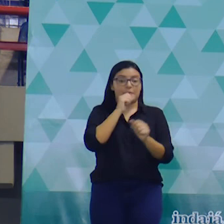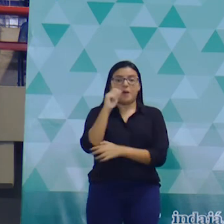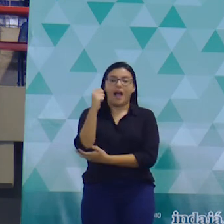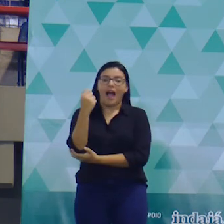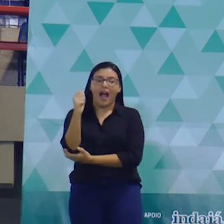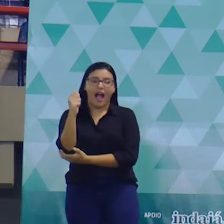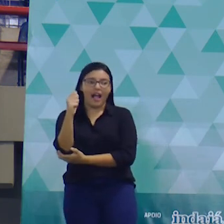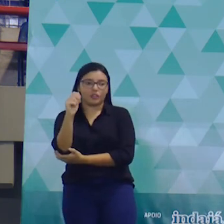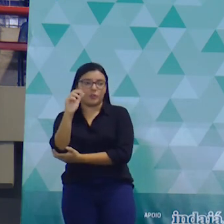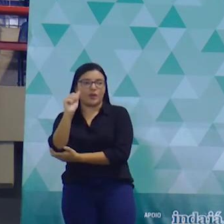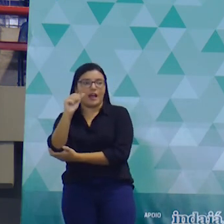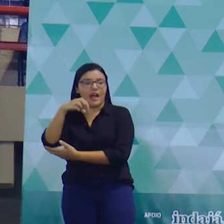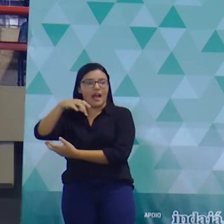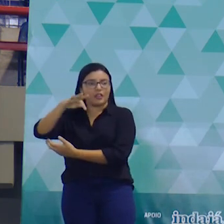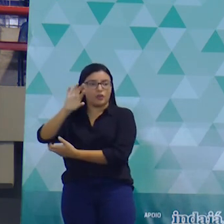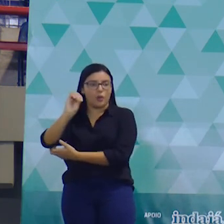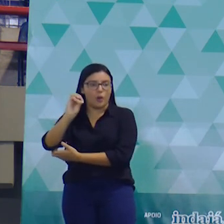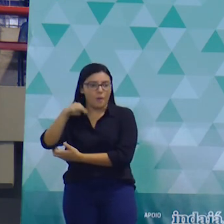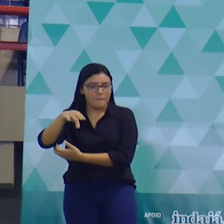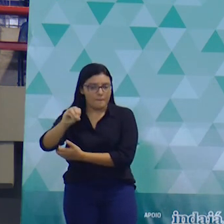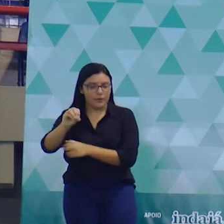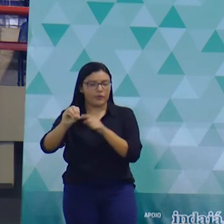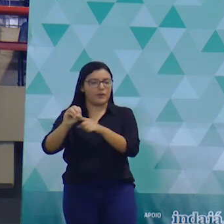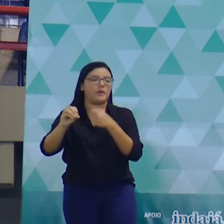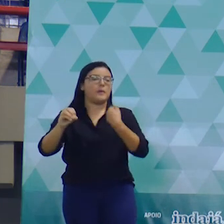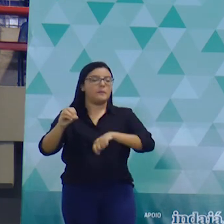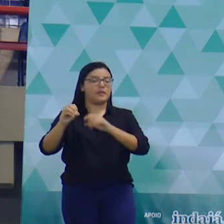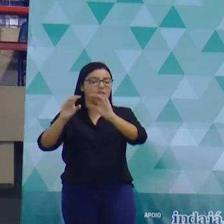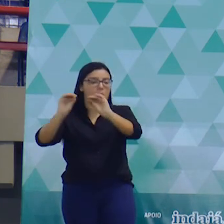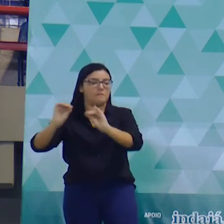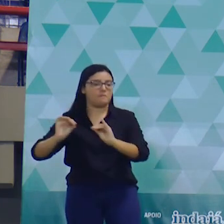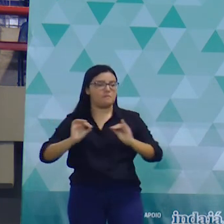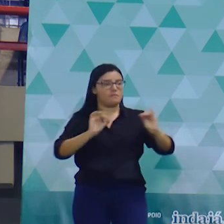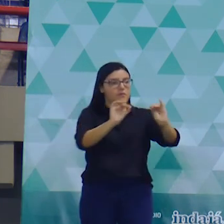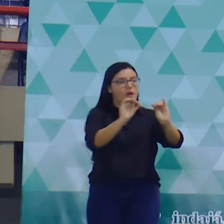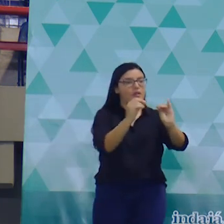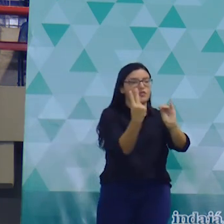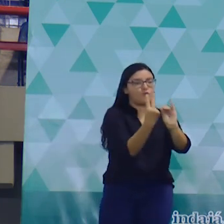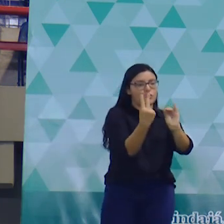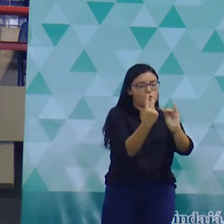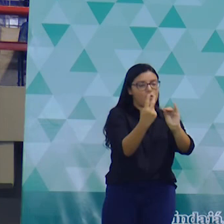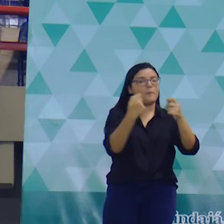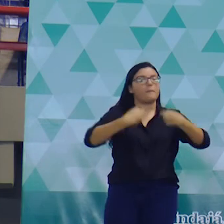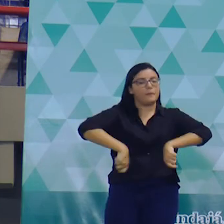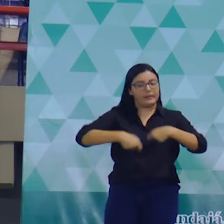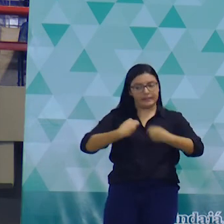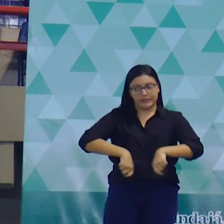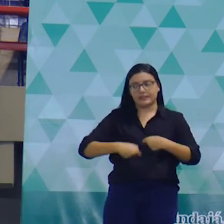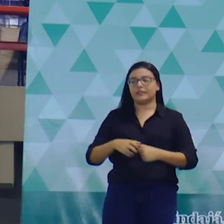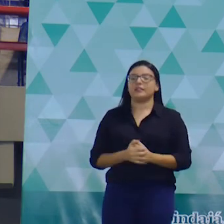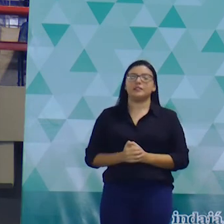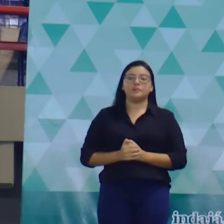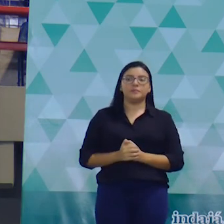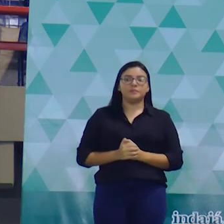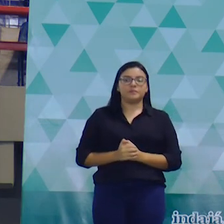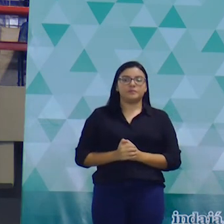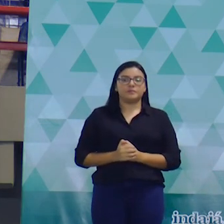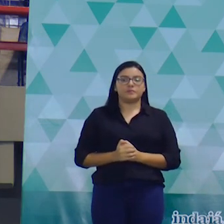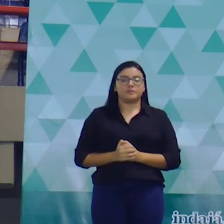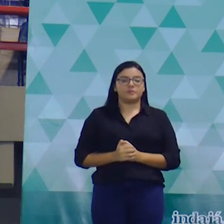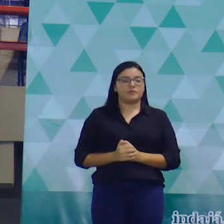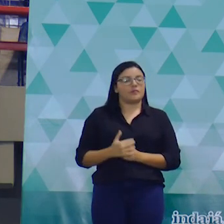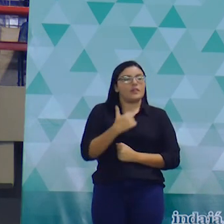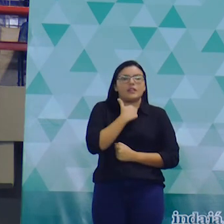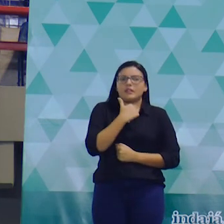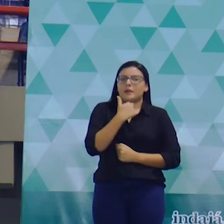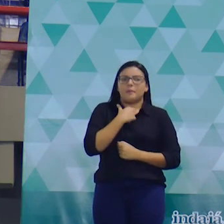membro, reagentes, apareçam no segundo membro, nos produtos. Todos os átomos têm que ser conservados. Tá? Não pode